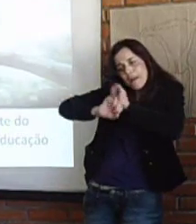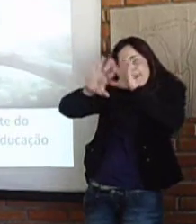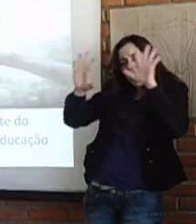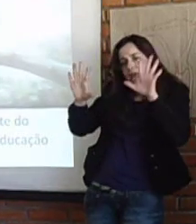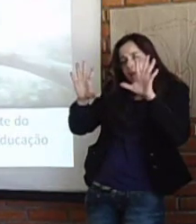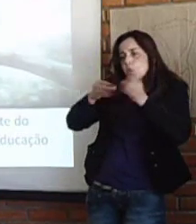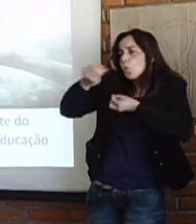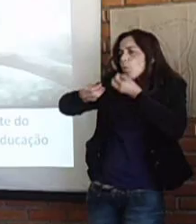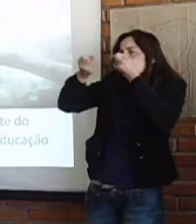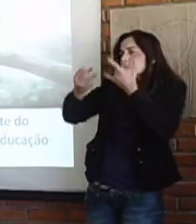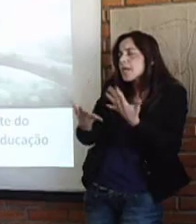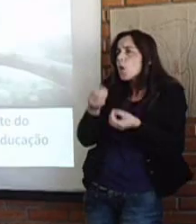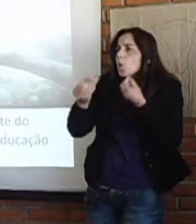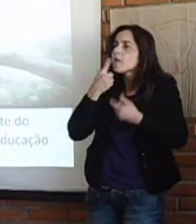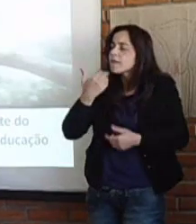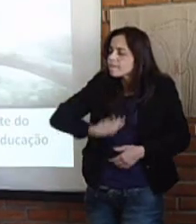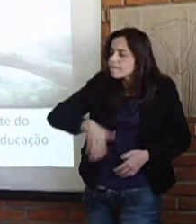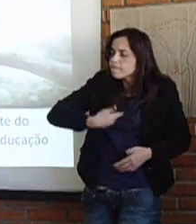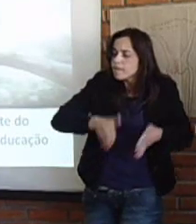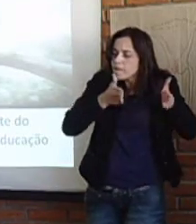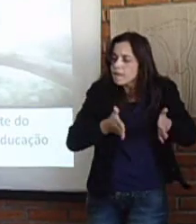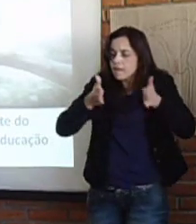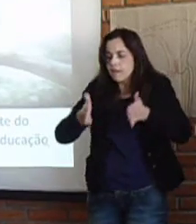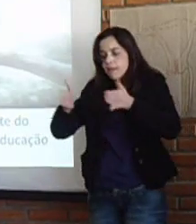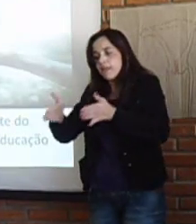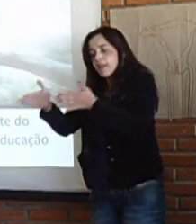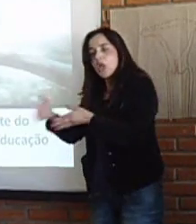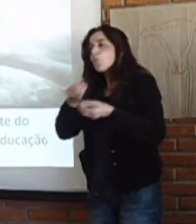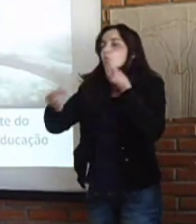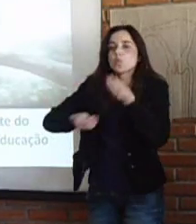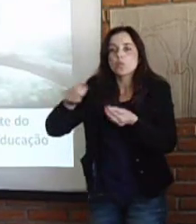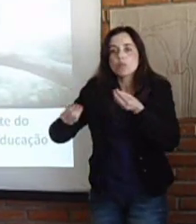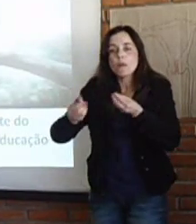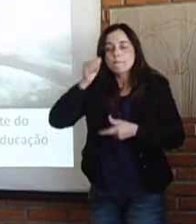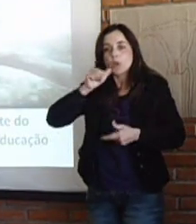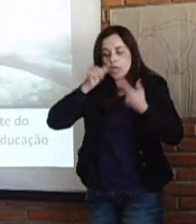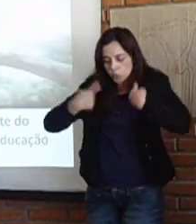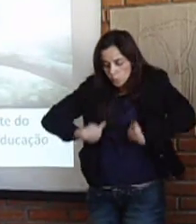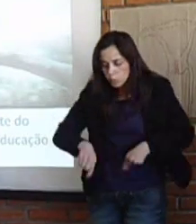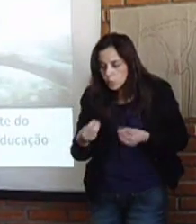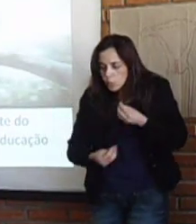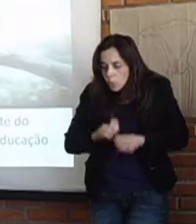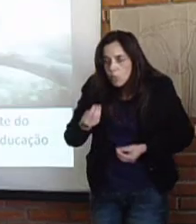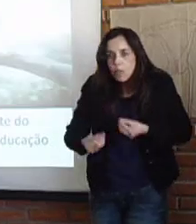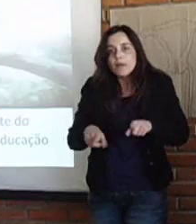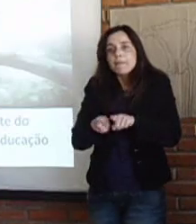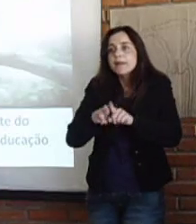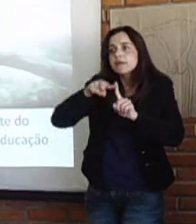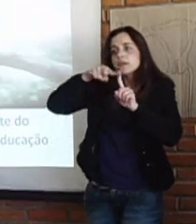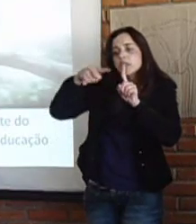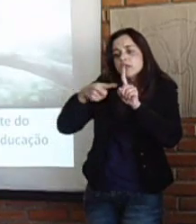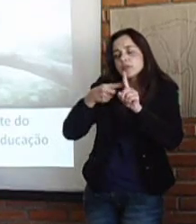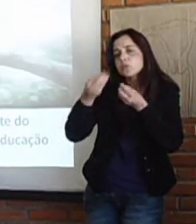compreender a função do ciclo menstrual relacionado ao organismo feminino, à gravidez, à